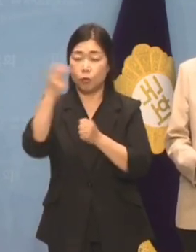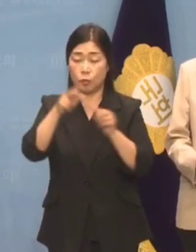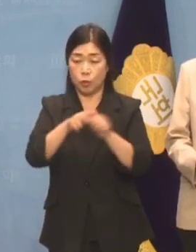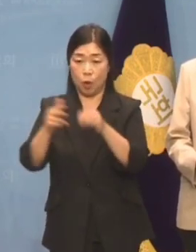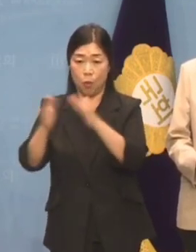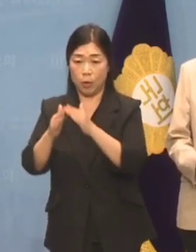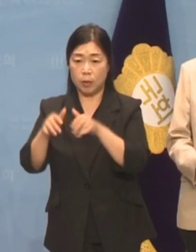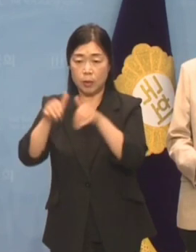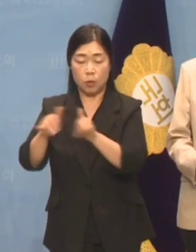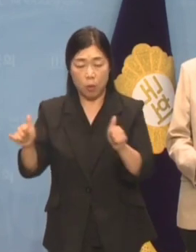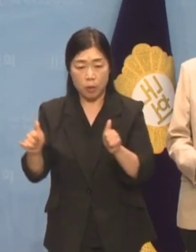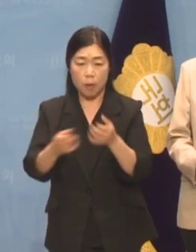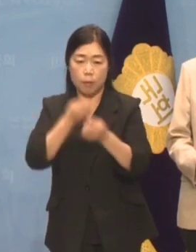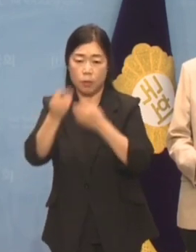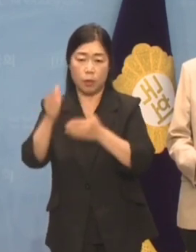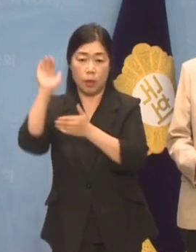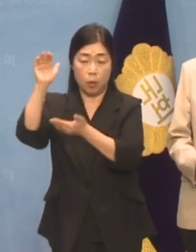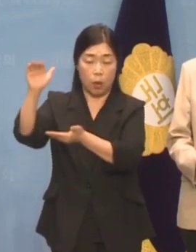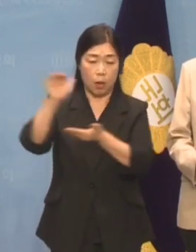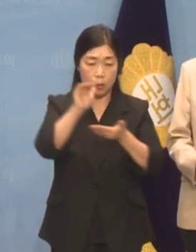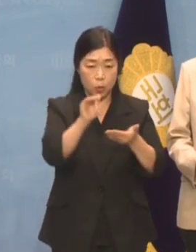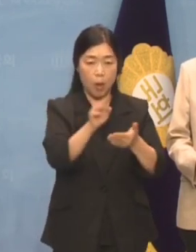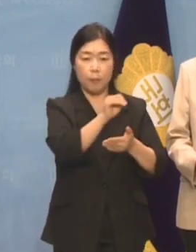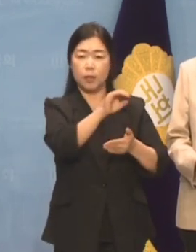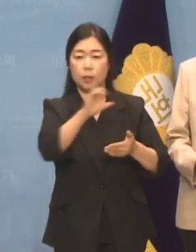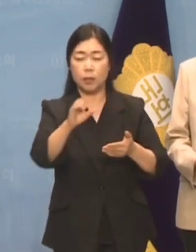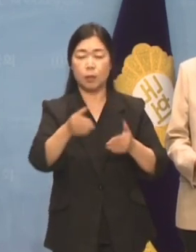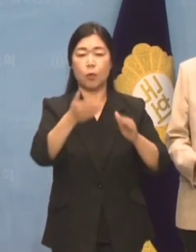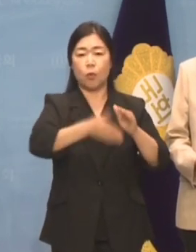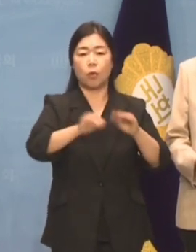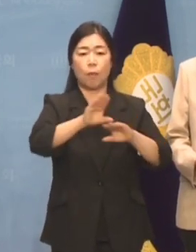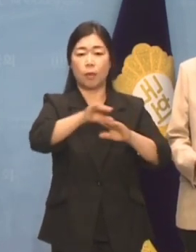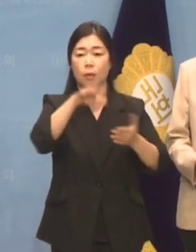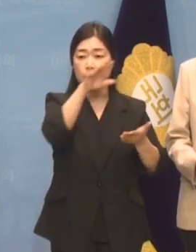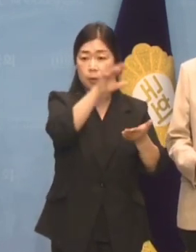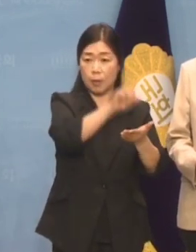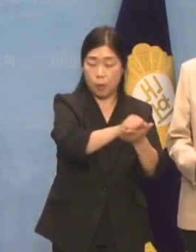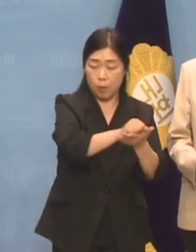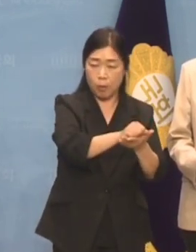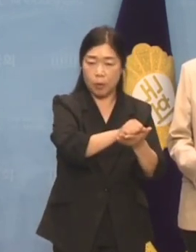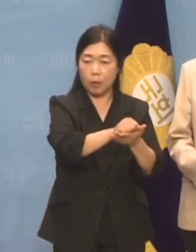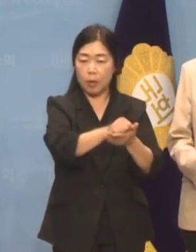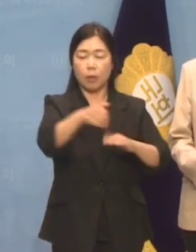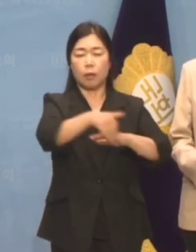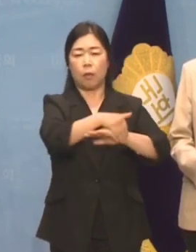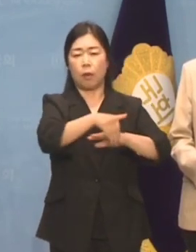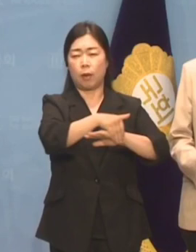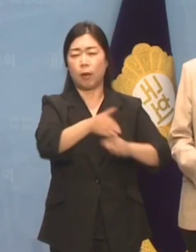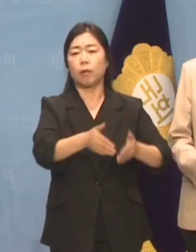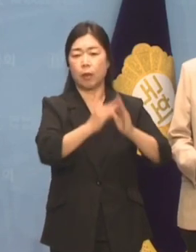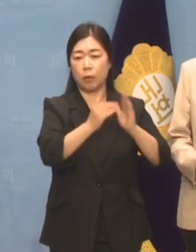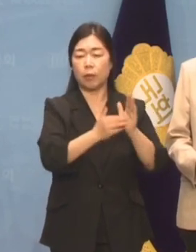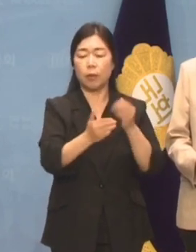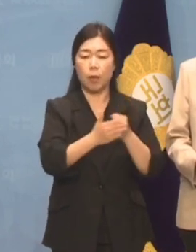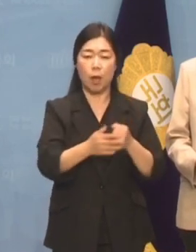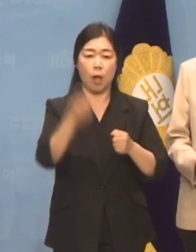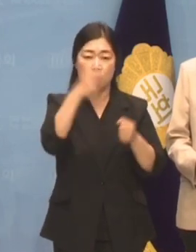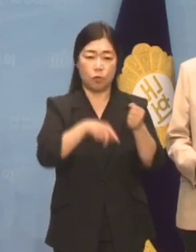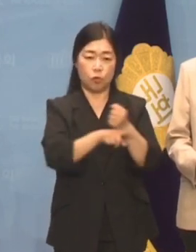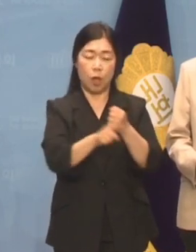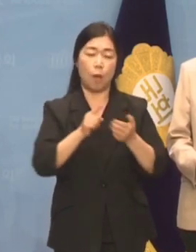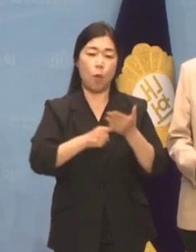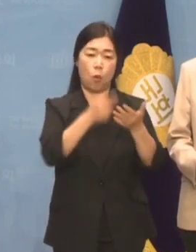바탕으로 홍보수석실이 MBC 등 공영방송 장악을 설계했다고 판단하고 수사보고서를